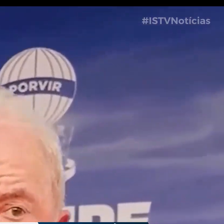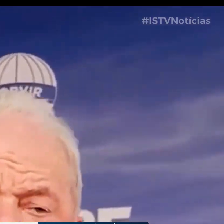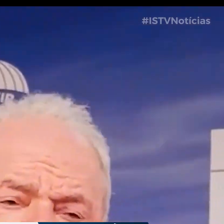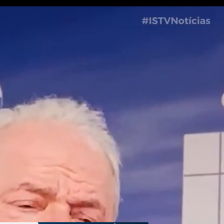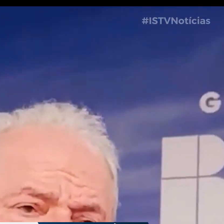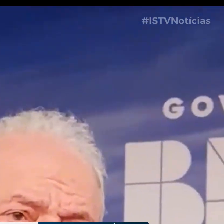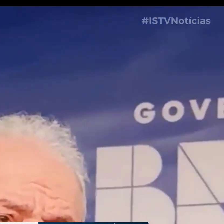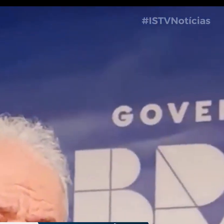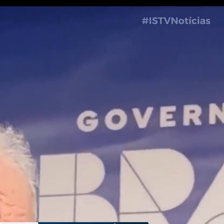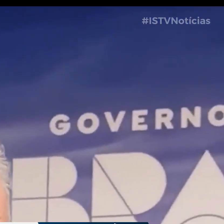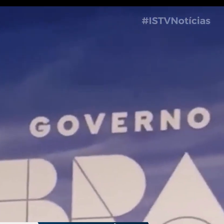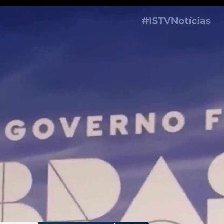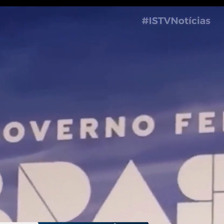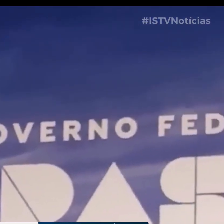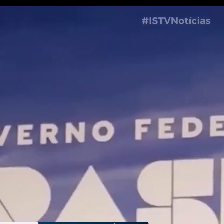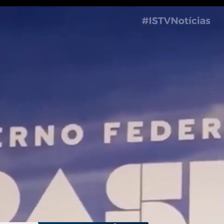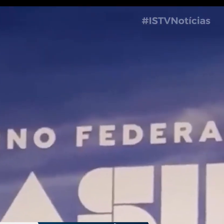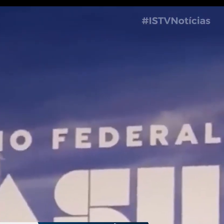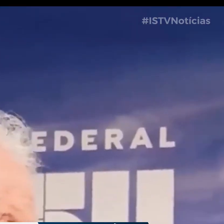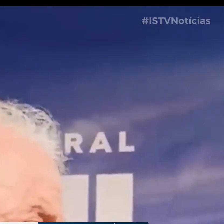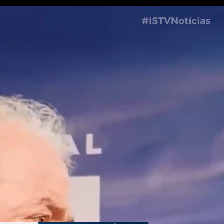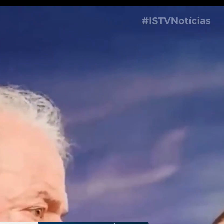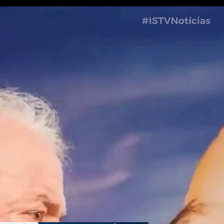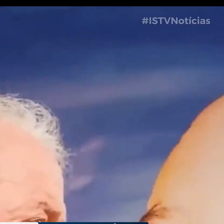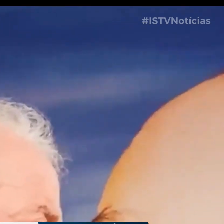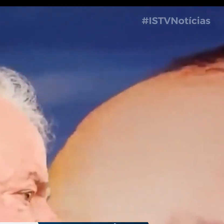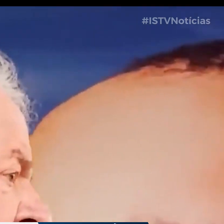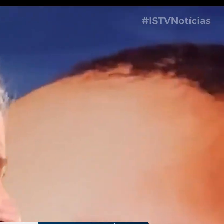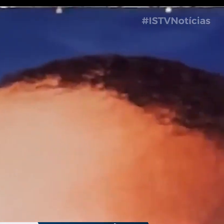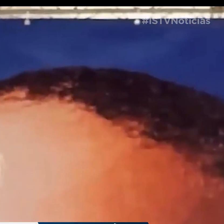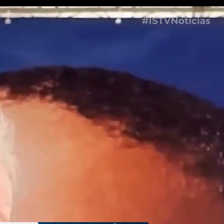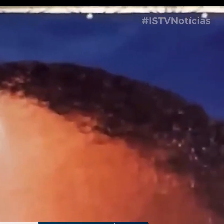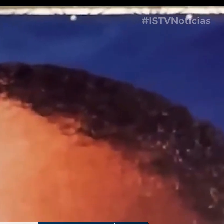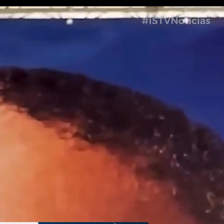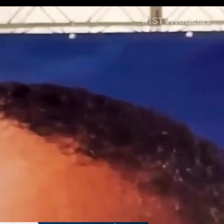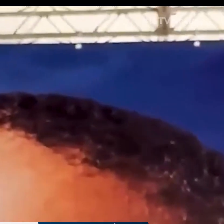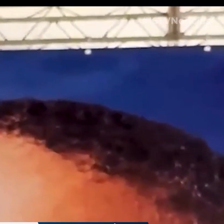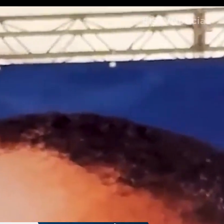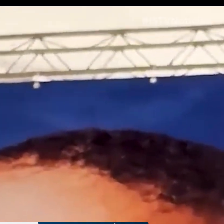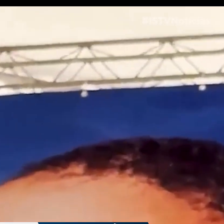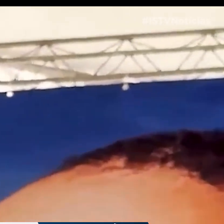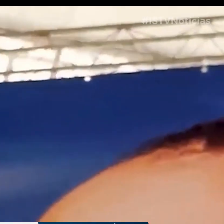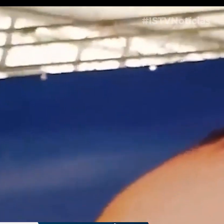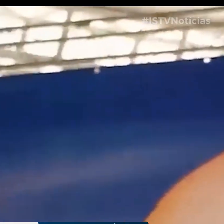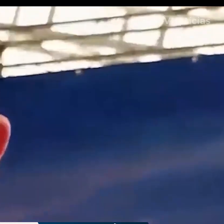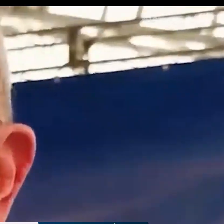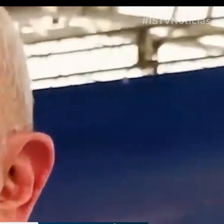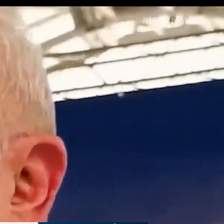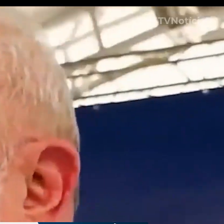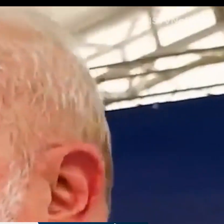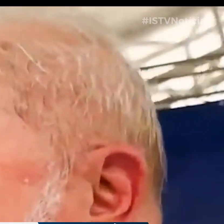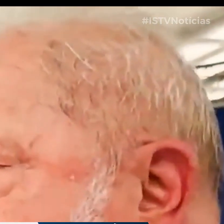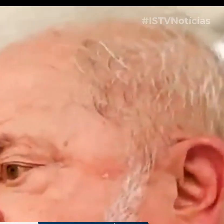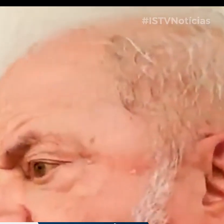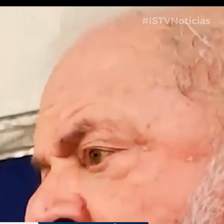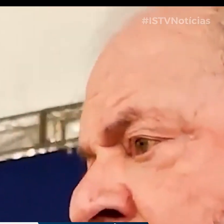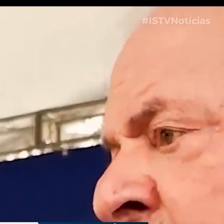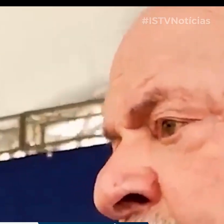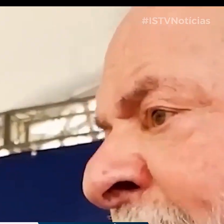erro é de dois pontos percentuais para mais ou para menos Luiz Inácio Lula da Silva assumiu o seu terceiro mandato Em